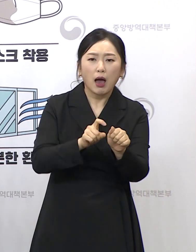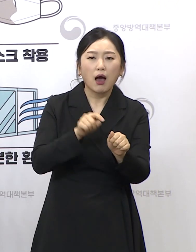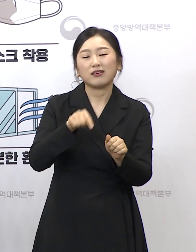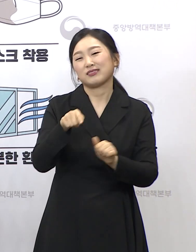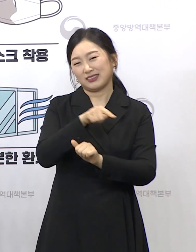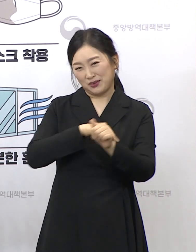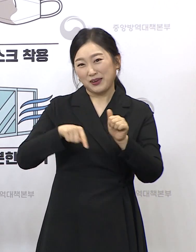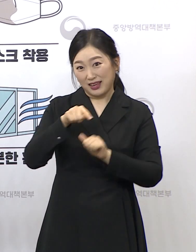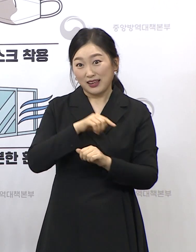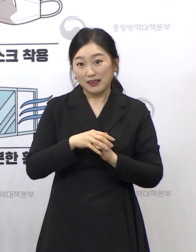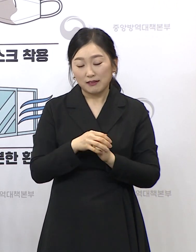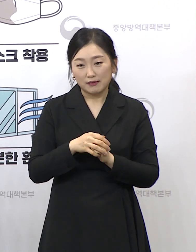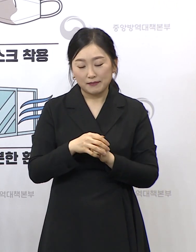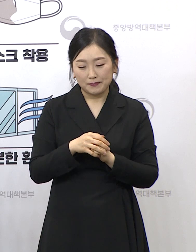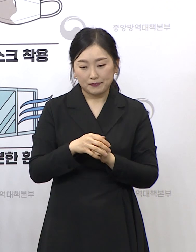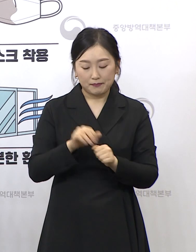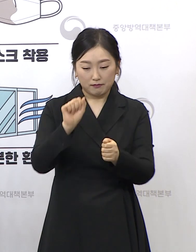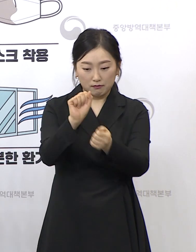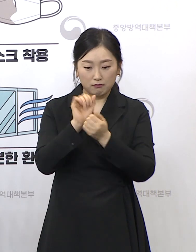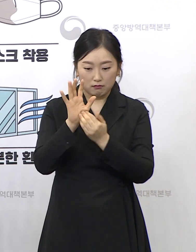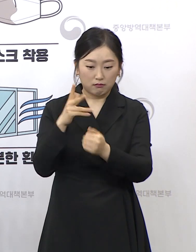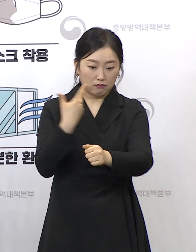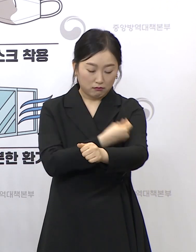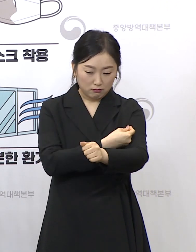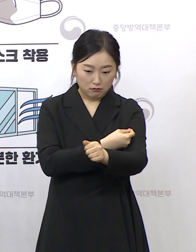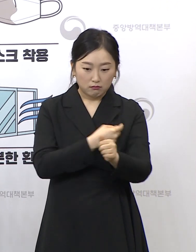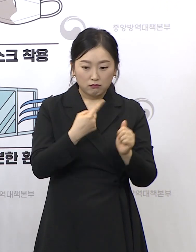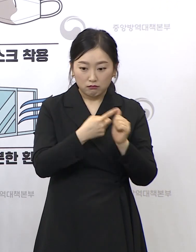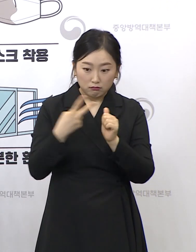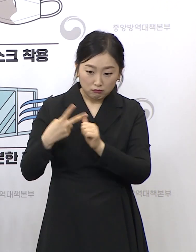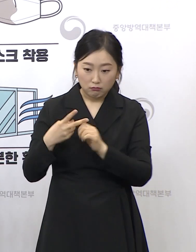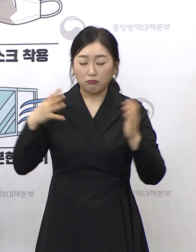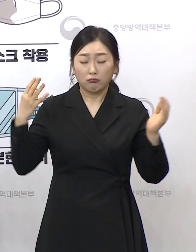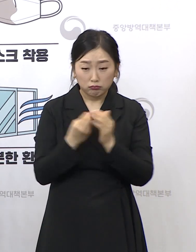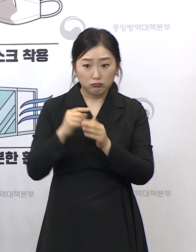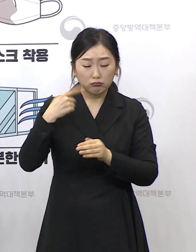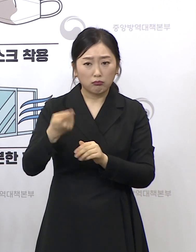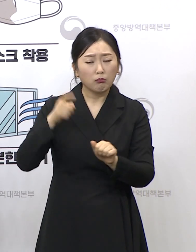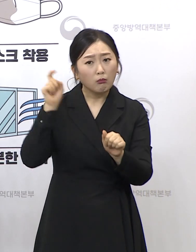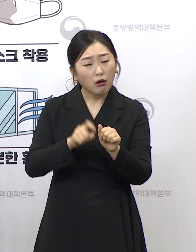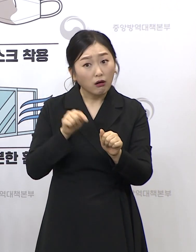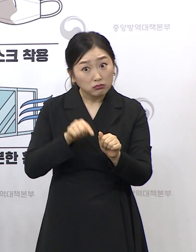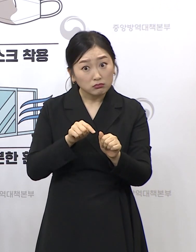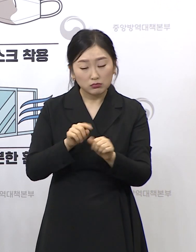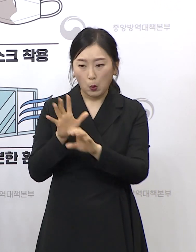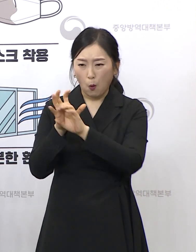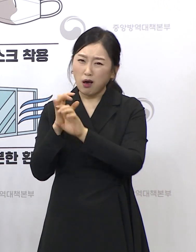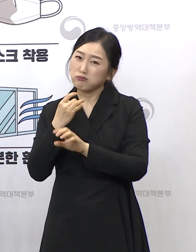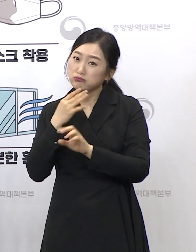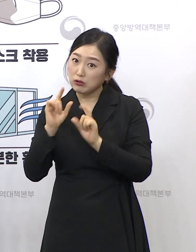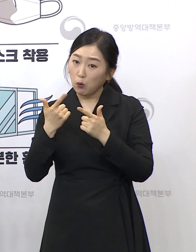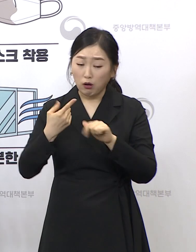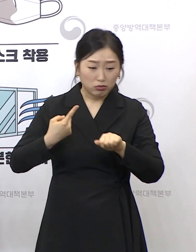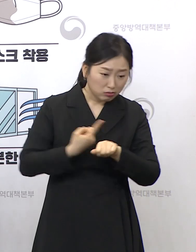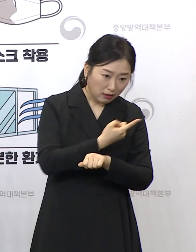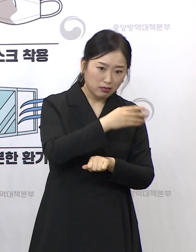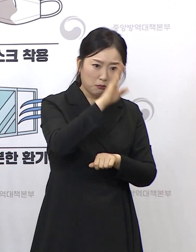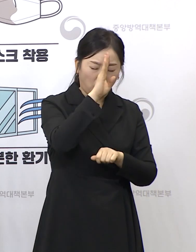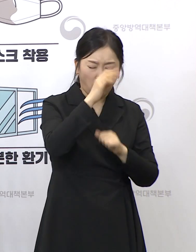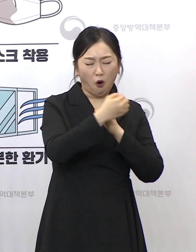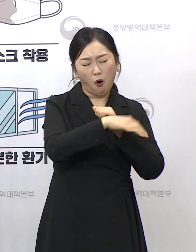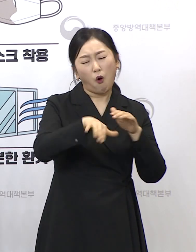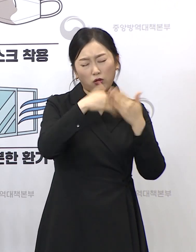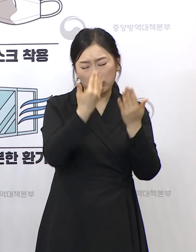후에도 감염이 발생하는 수 있는 것은 코로나19 백신뿐만이 아니라 어떤 백신에서도 나타날 수 있는